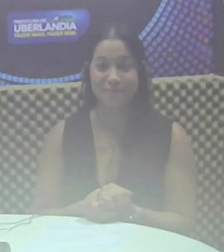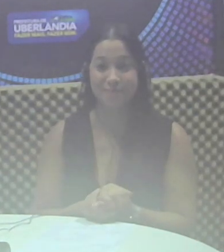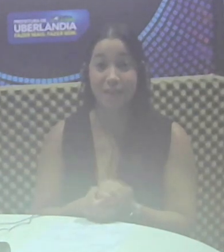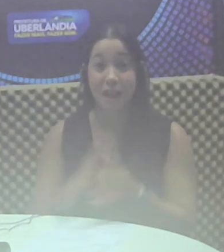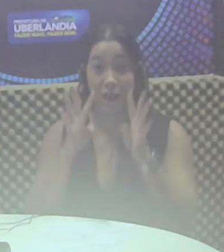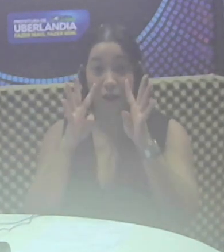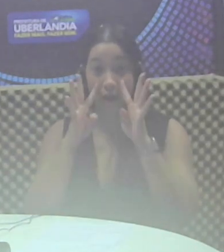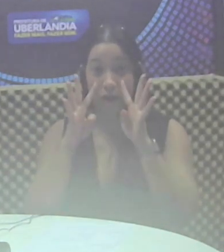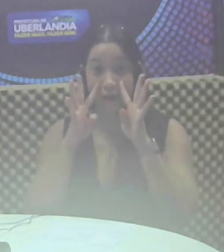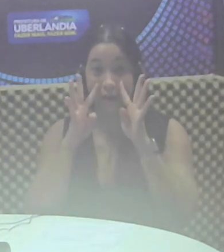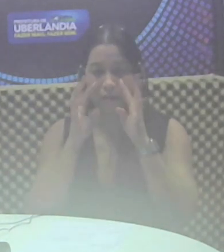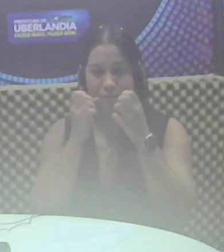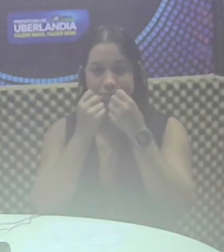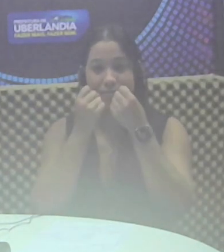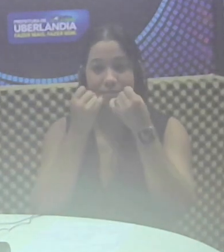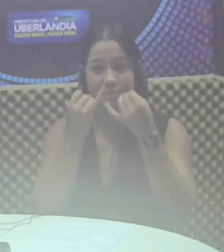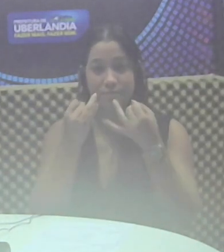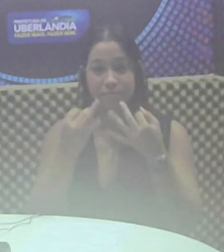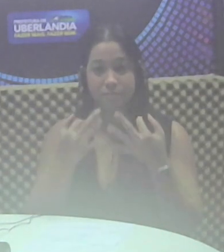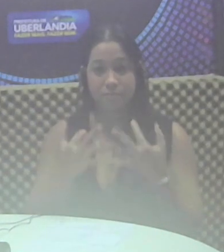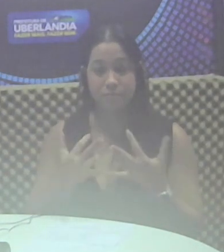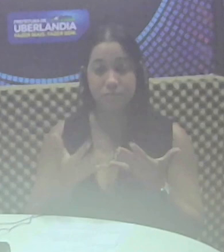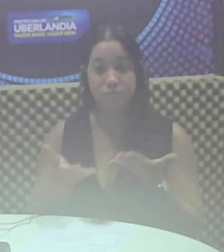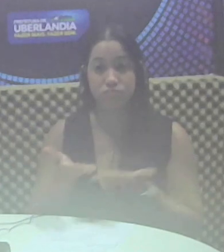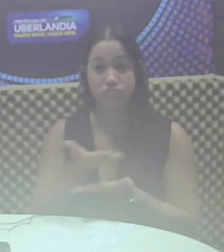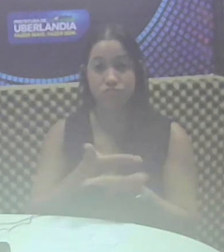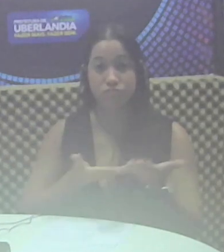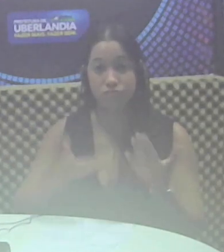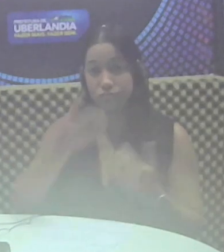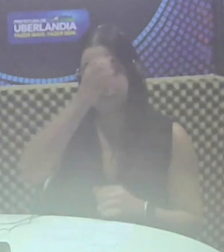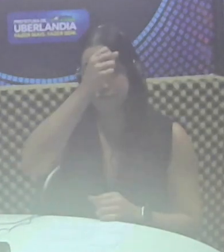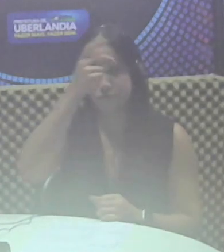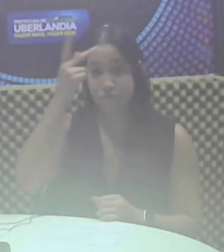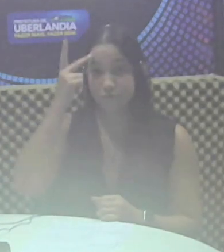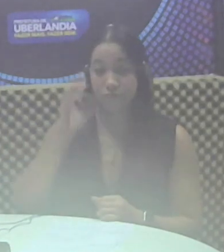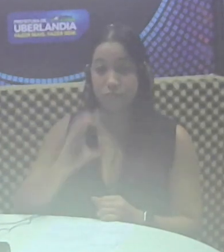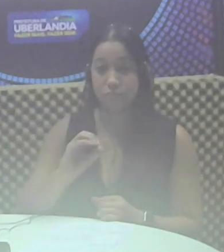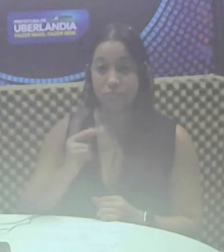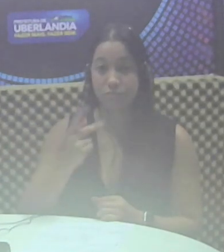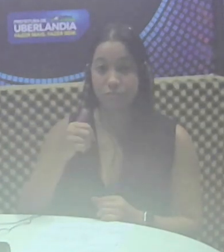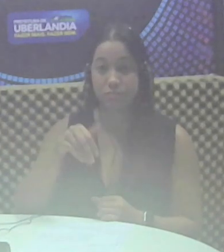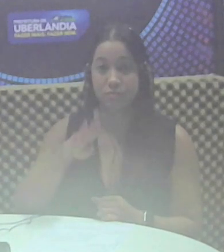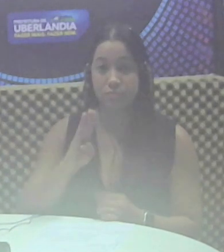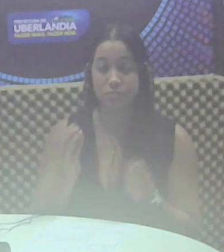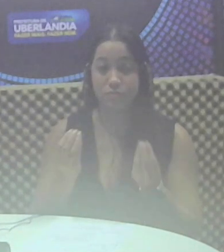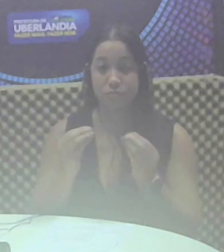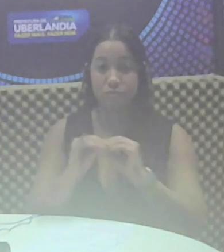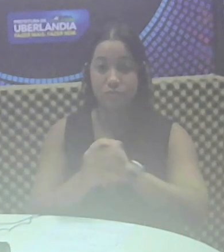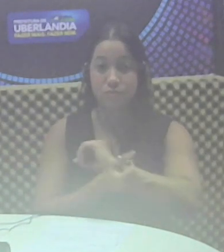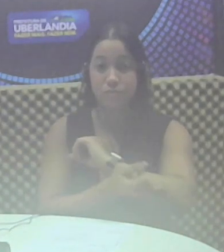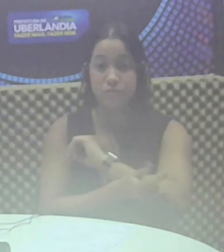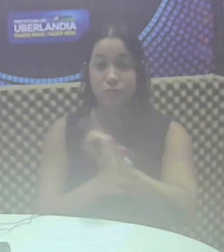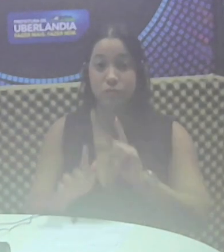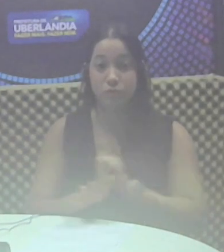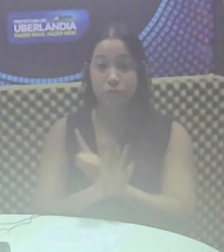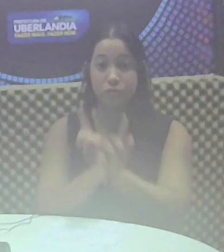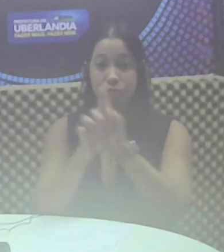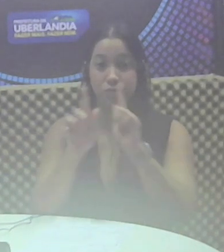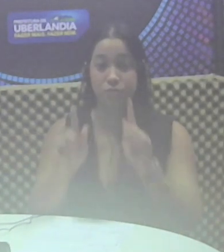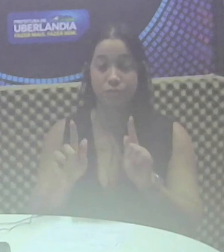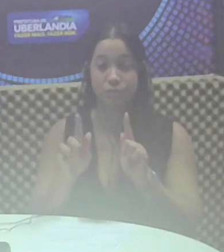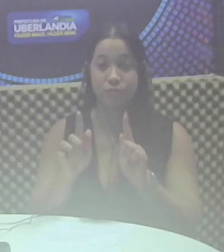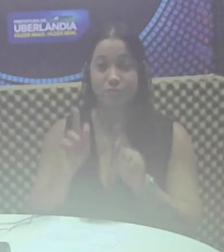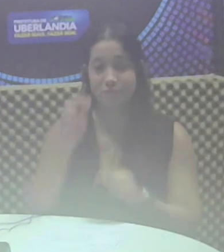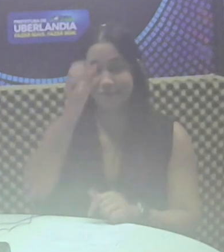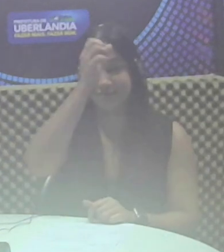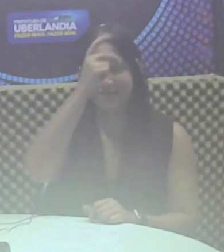Atenção! Esclarecimentos sobre convênio da Prefeitura junto à Coab para implantação de infraestrutura no Glória. A Prefeitura